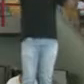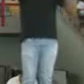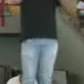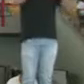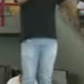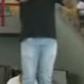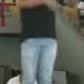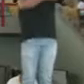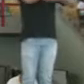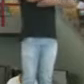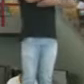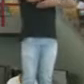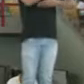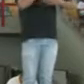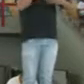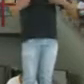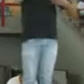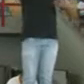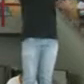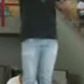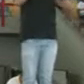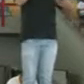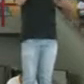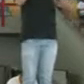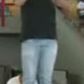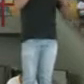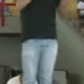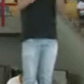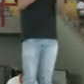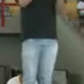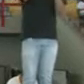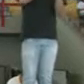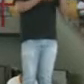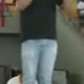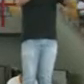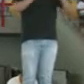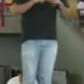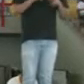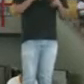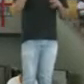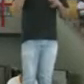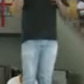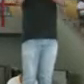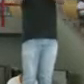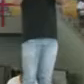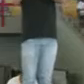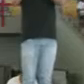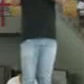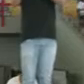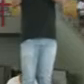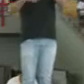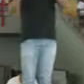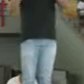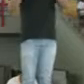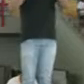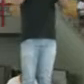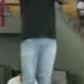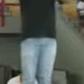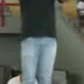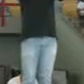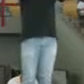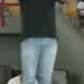feita para alunos que não têm tanta aptidão com a redação. Então, naqueles textos, há argumentos que podem